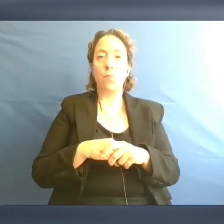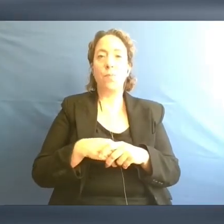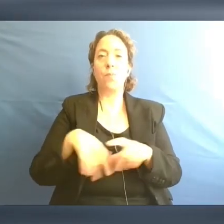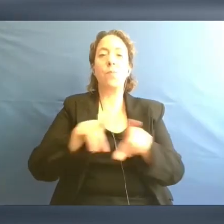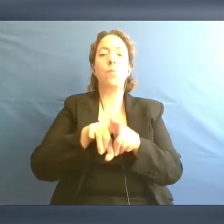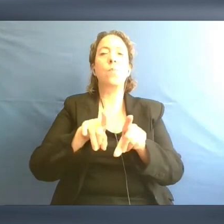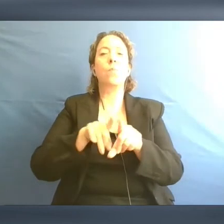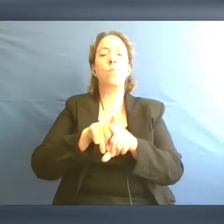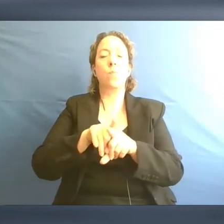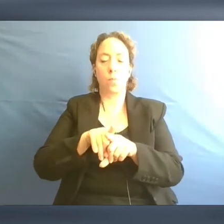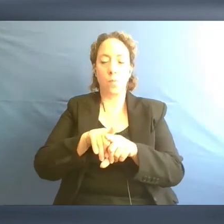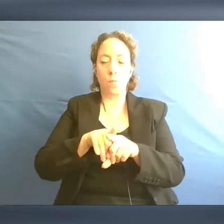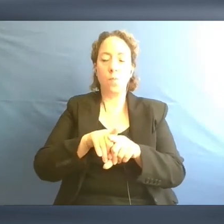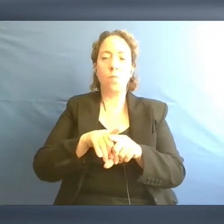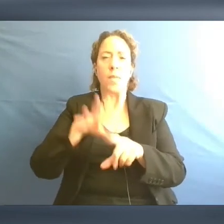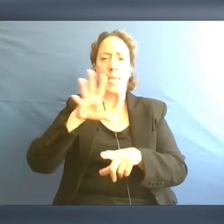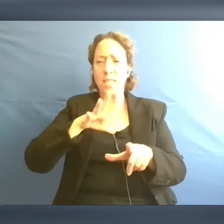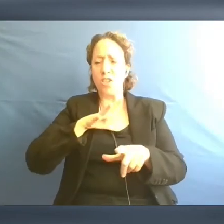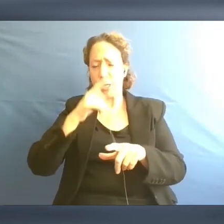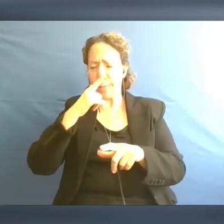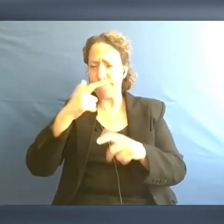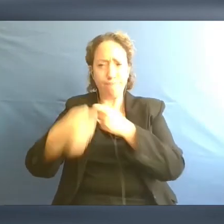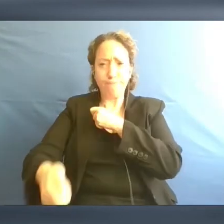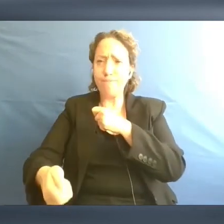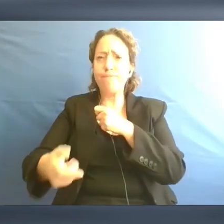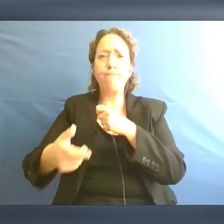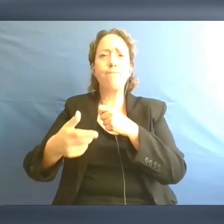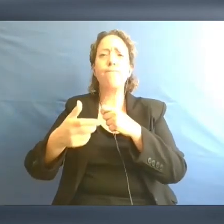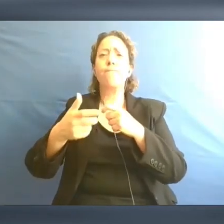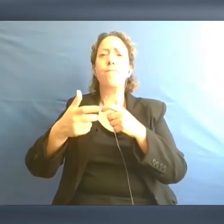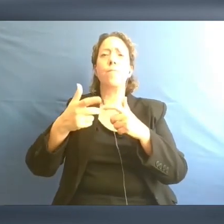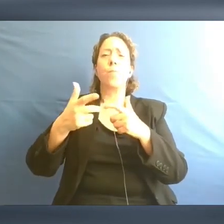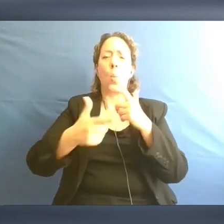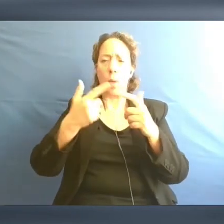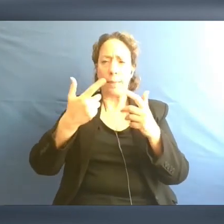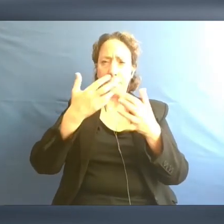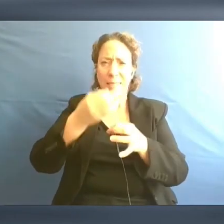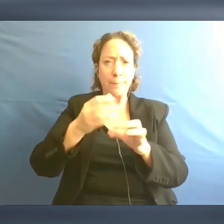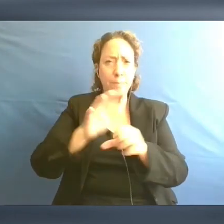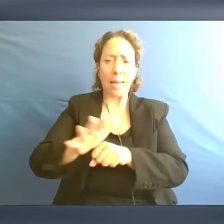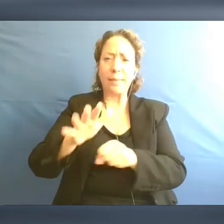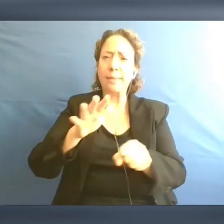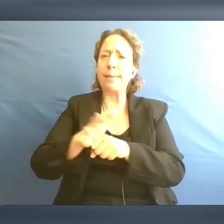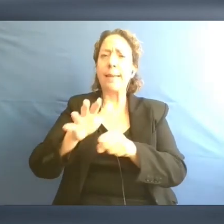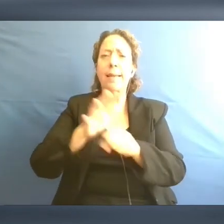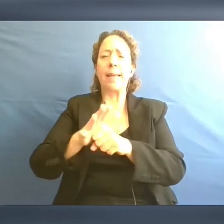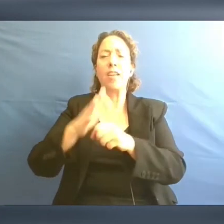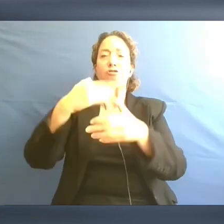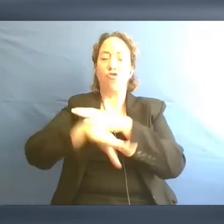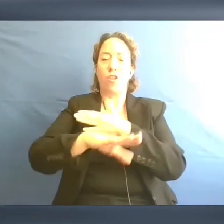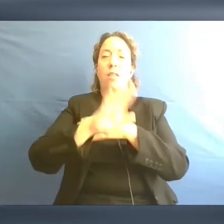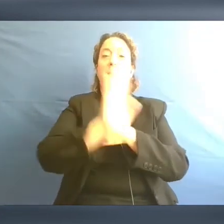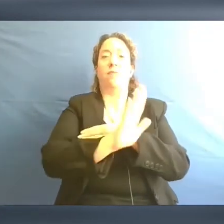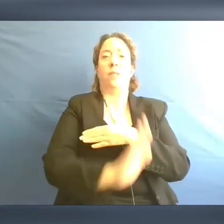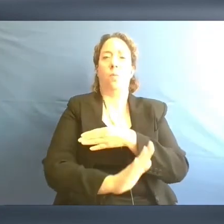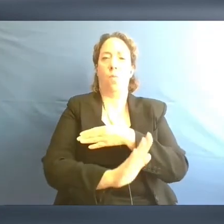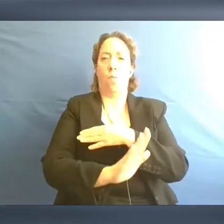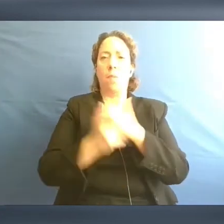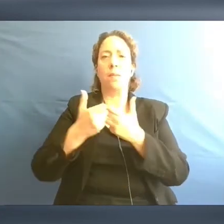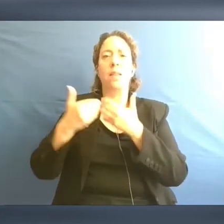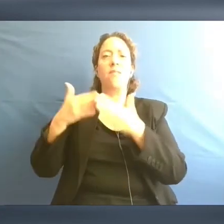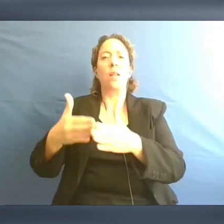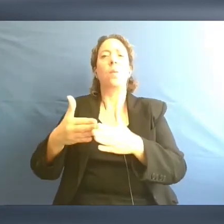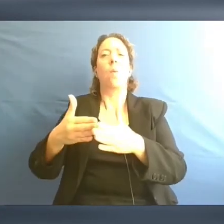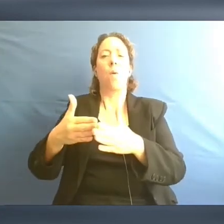de préciser des incohérences ou des imprécisions dans les spécifications. Généralement, si les navigateurs ne fournissent pas